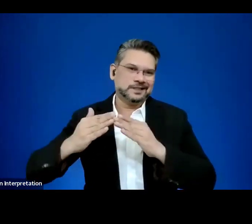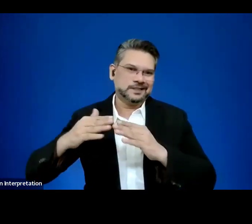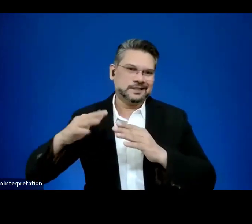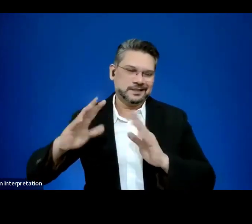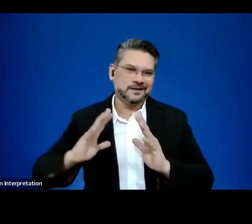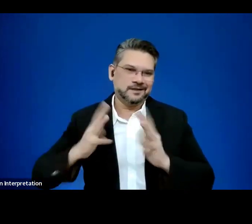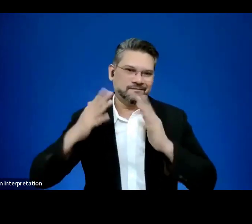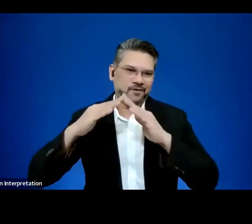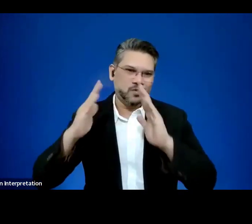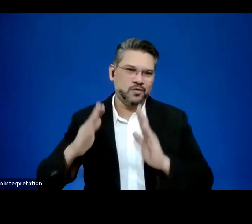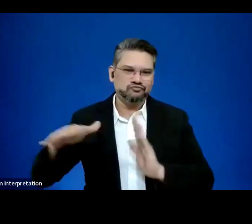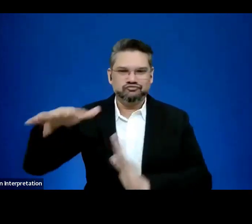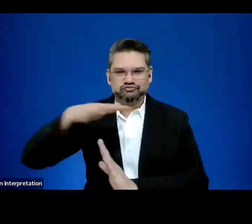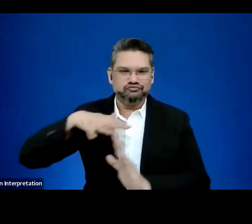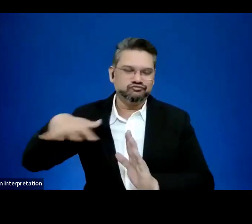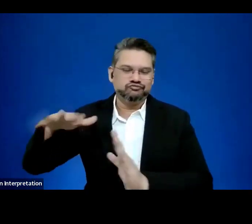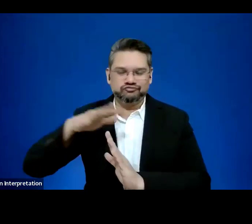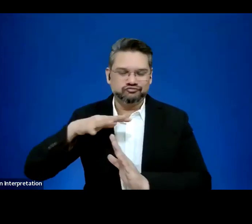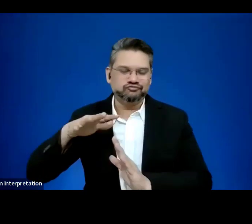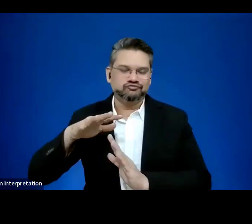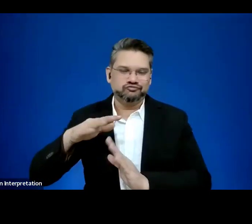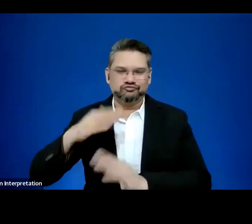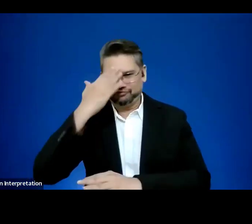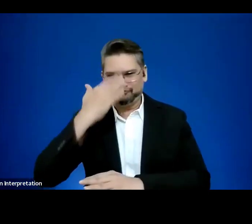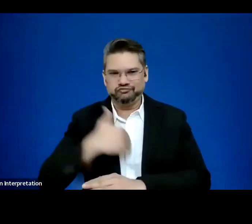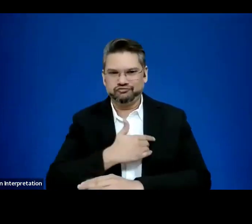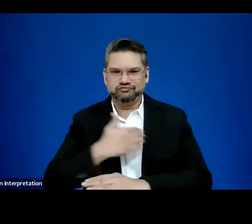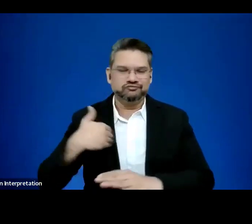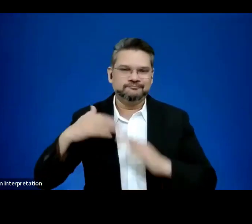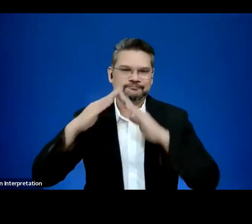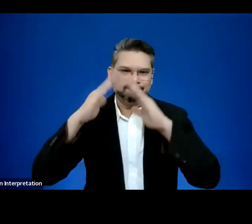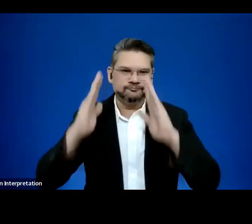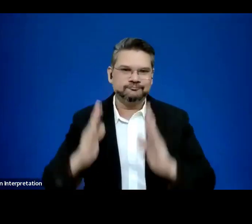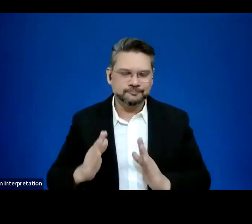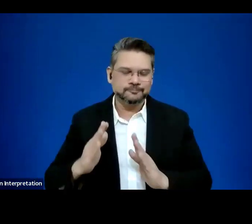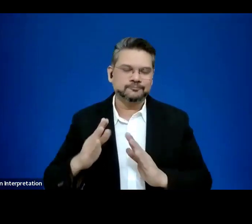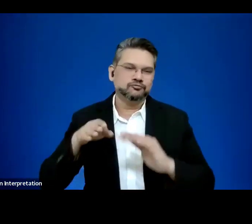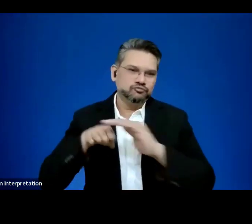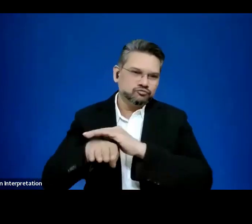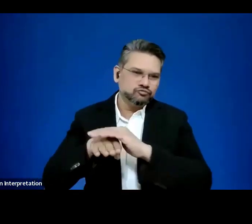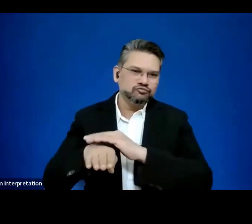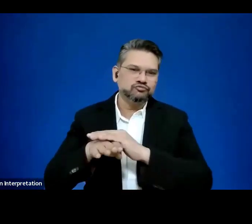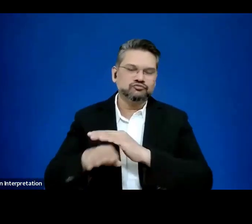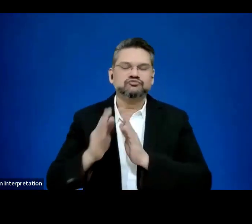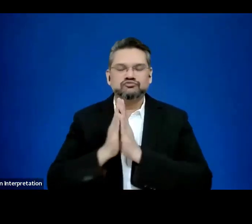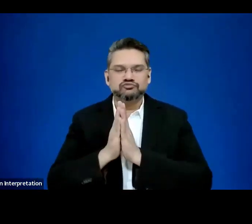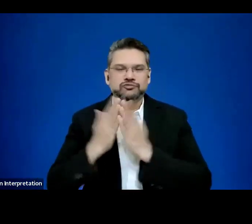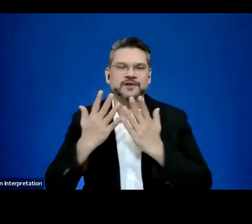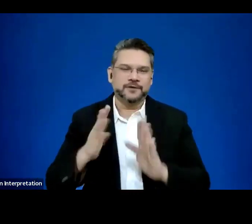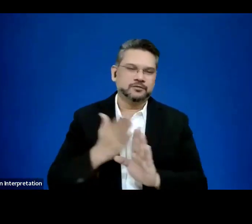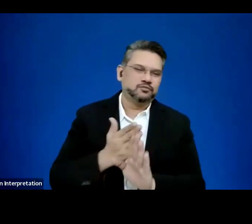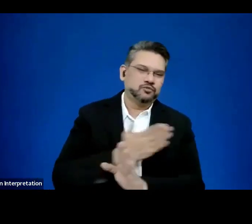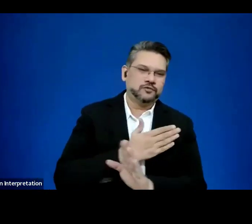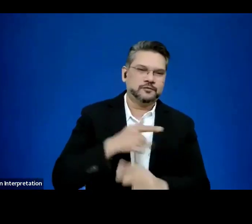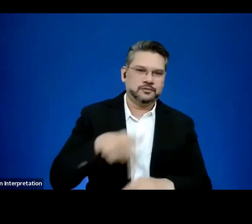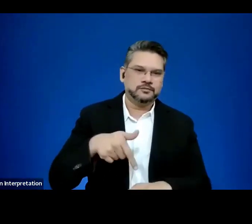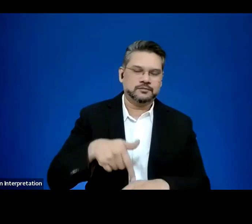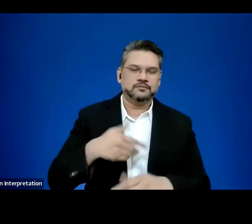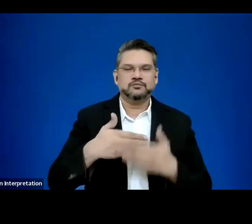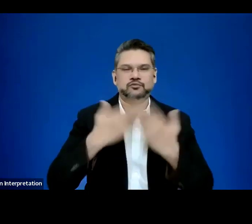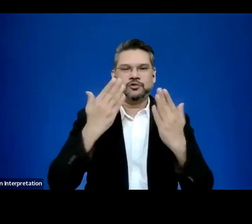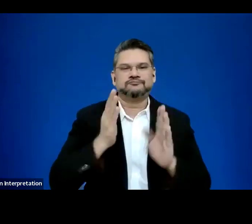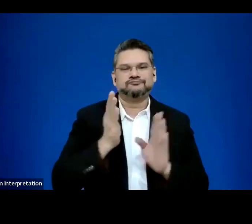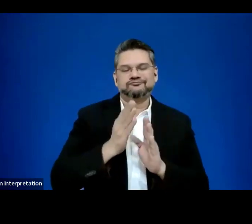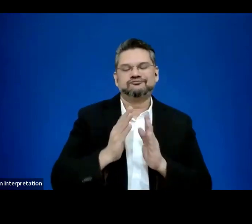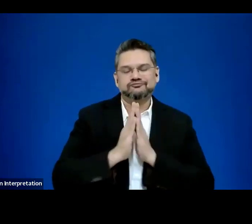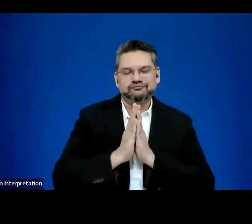他在他的城市与许多人许多他的在他的这个教堂，在参加追思纪